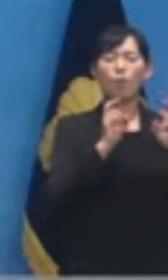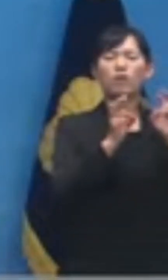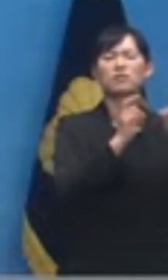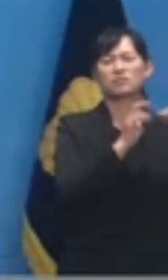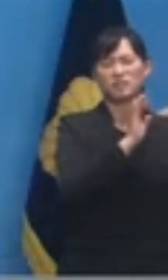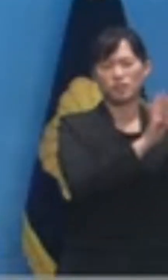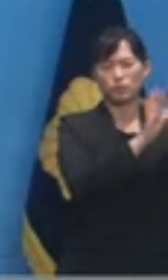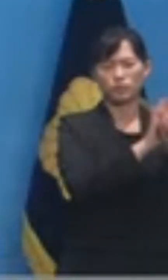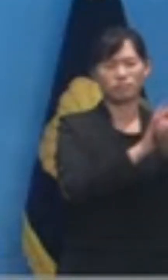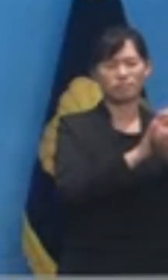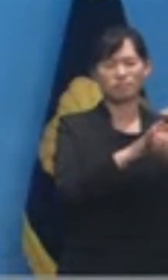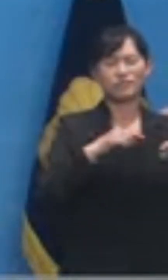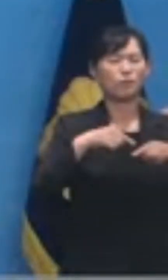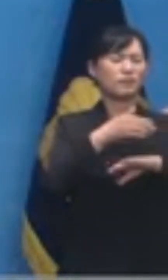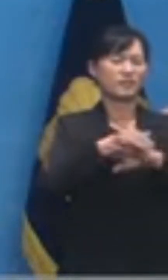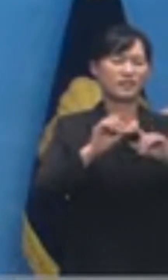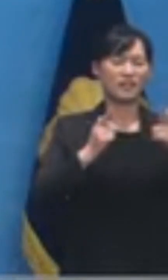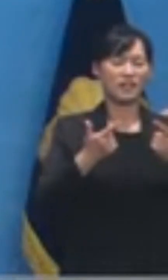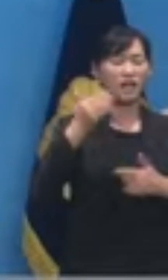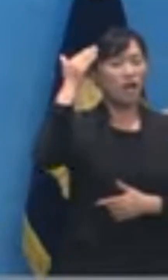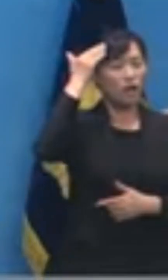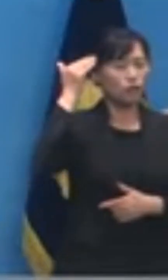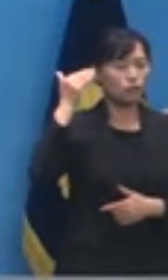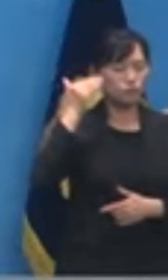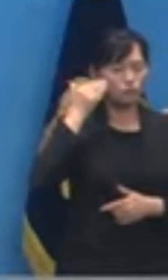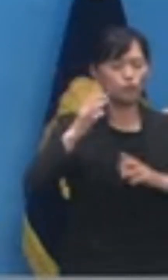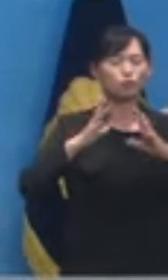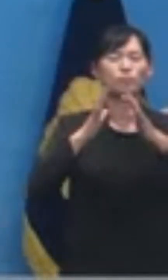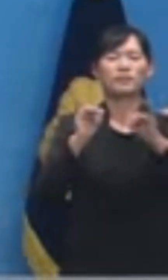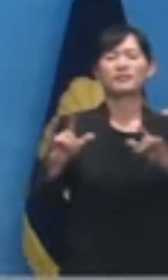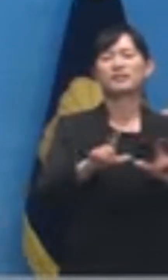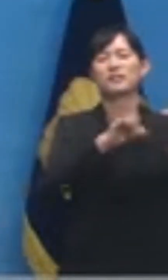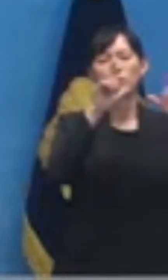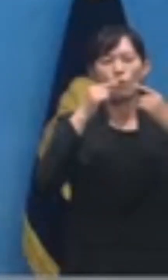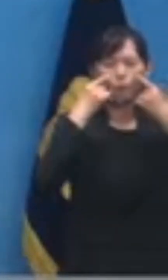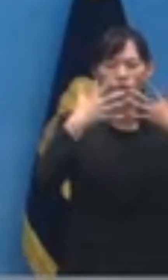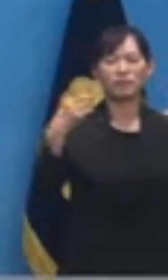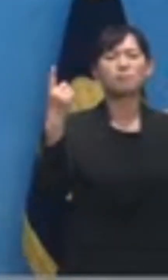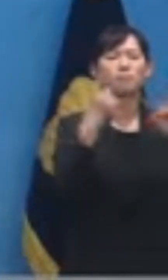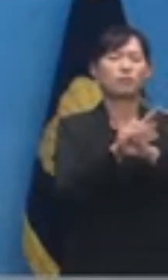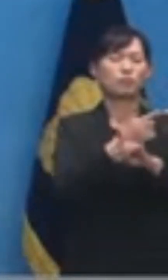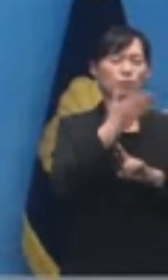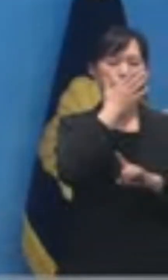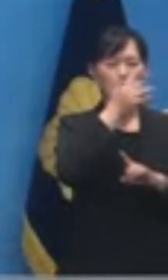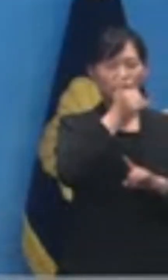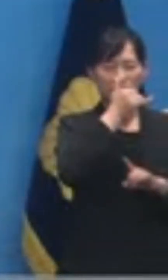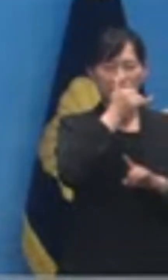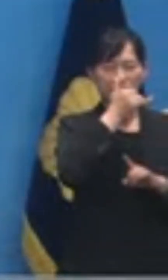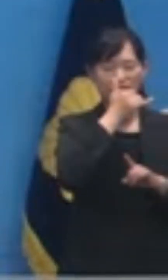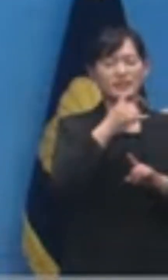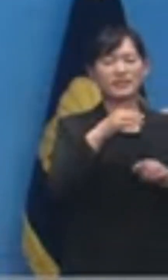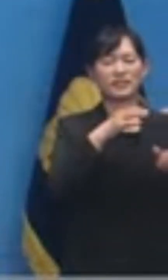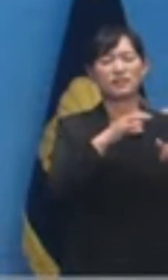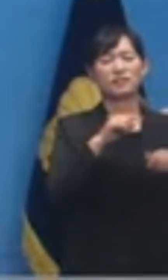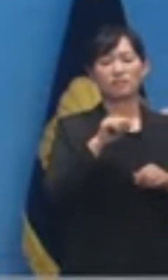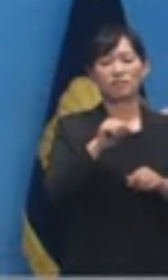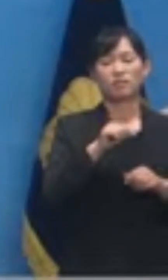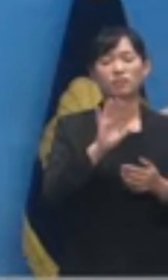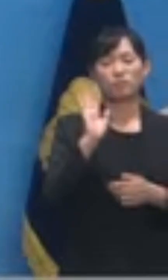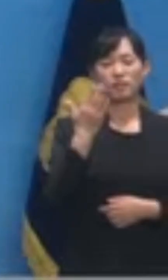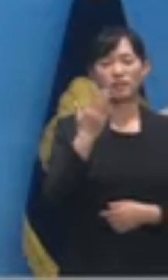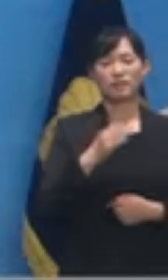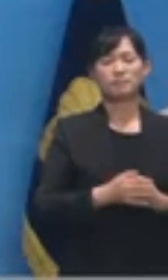지원하는 정책이 아니라 대한민국의 국민의 삶을 확실히 바꿀 수 있는 혁신적 도구가 될 거라고 생각하고